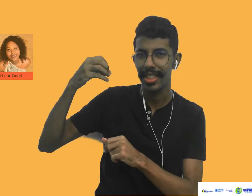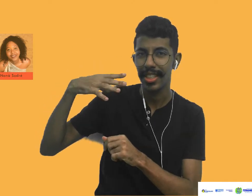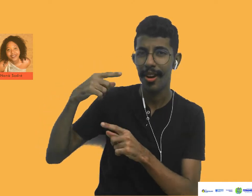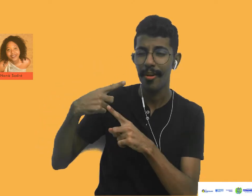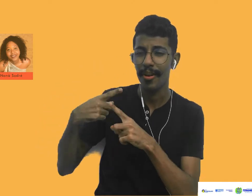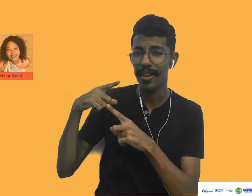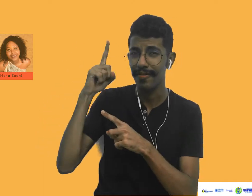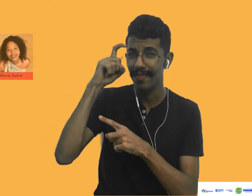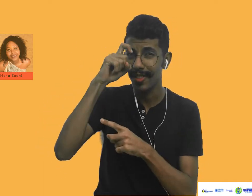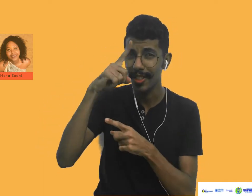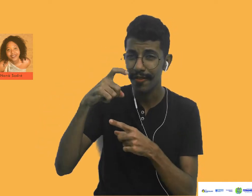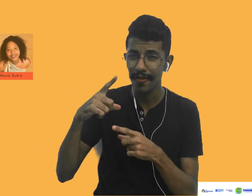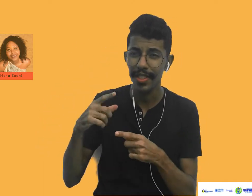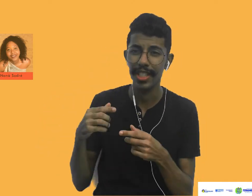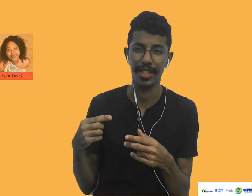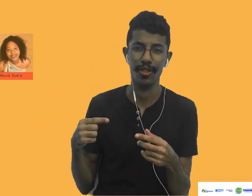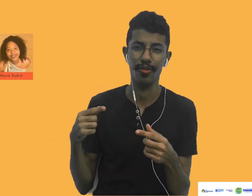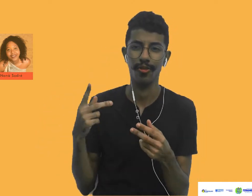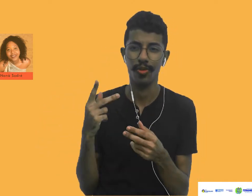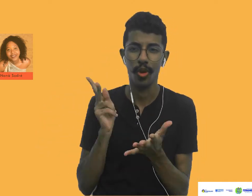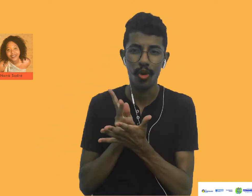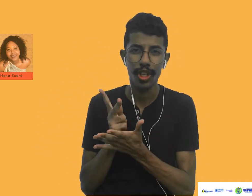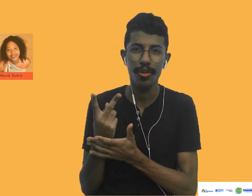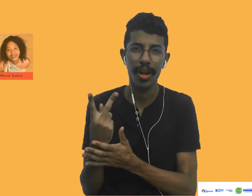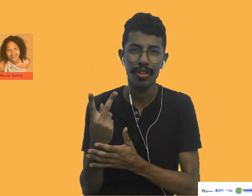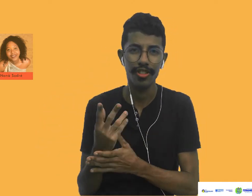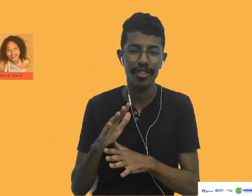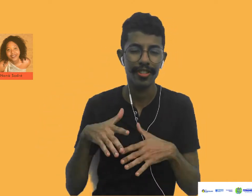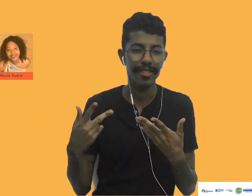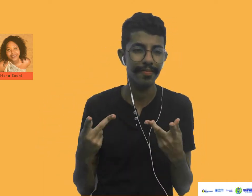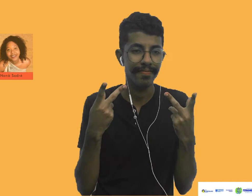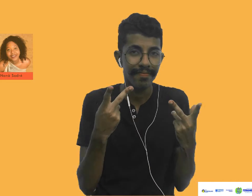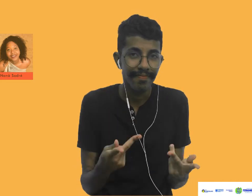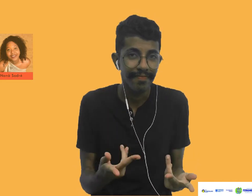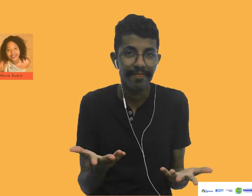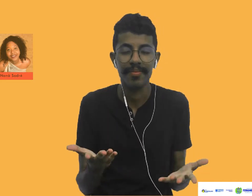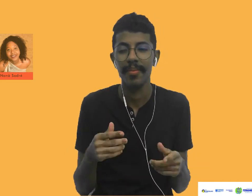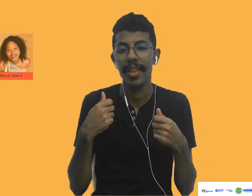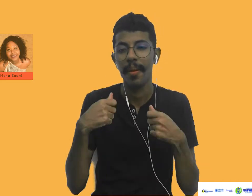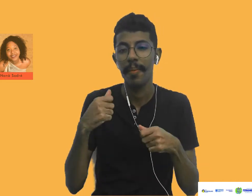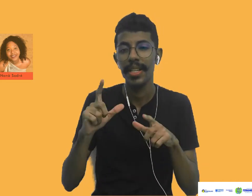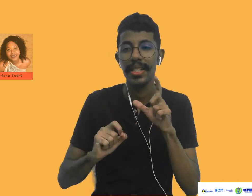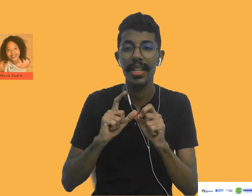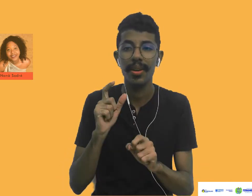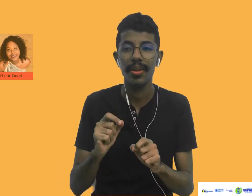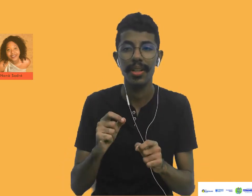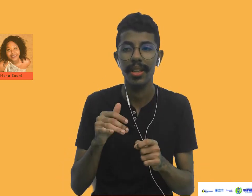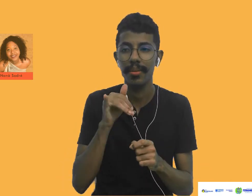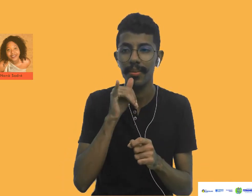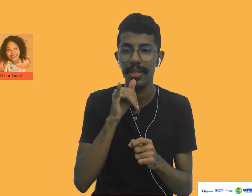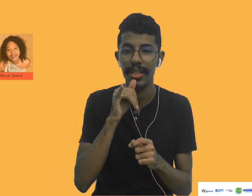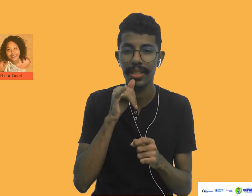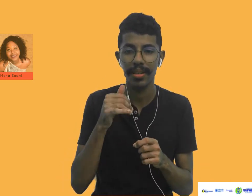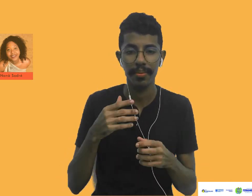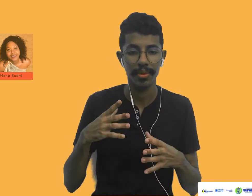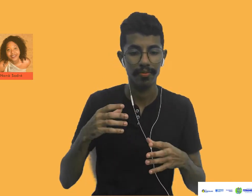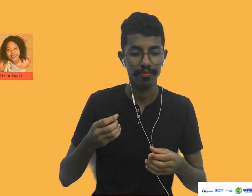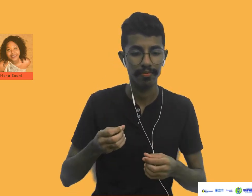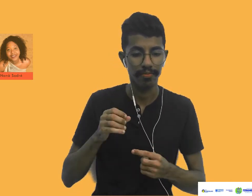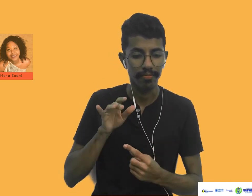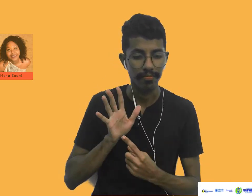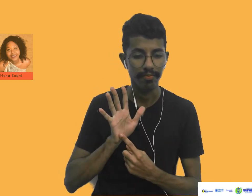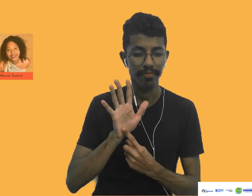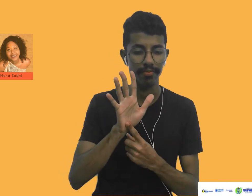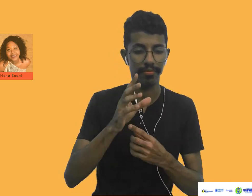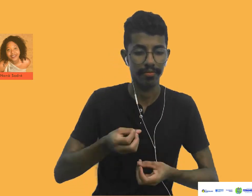como se diz, conciliar, né? E foi isso. Eu precisei levar a